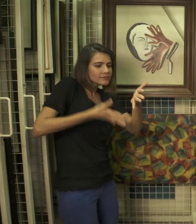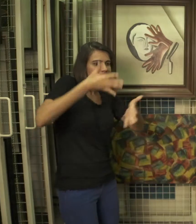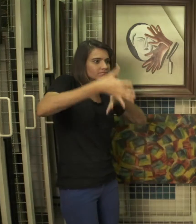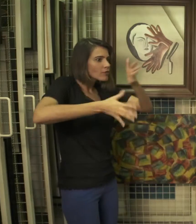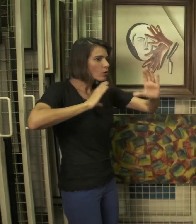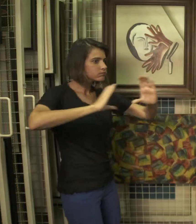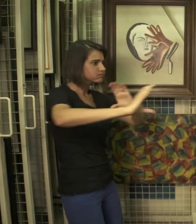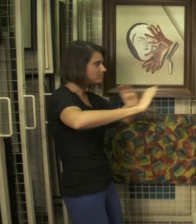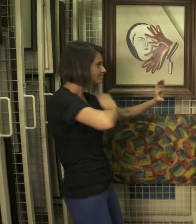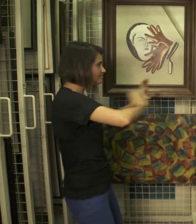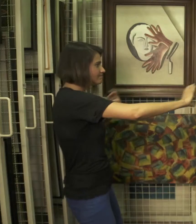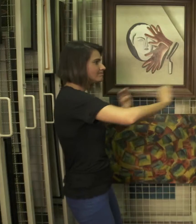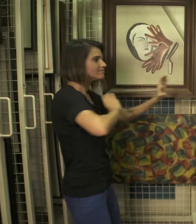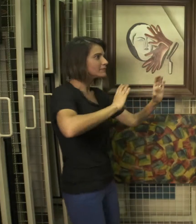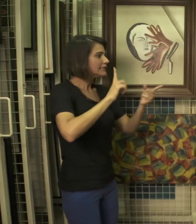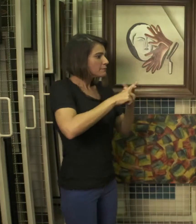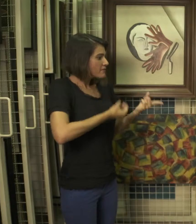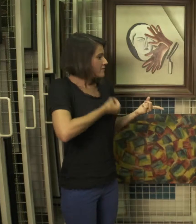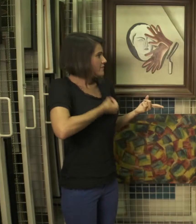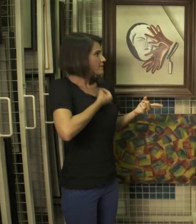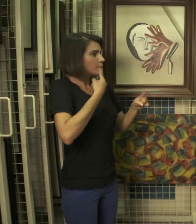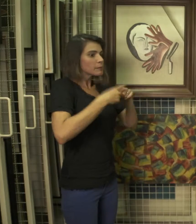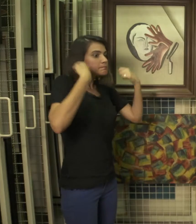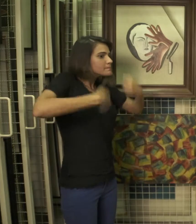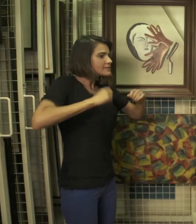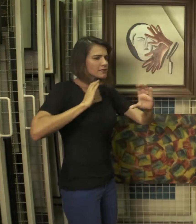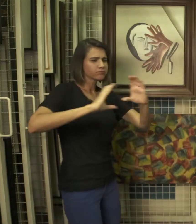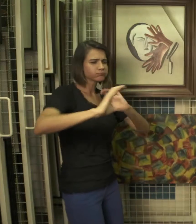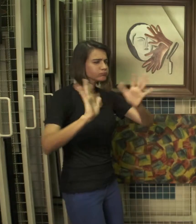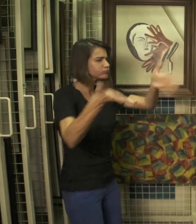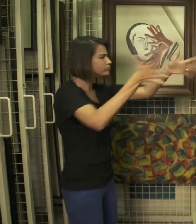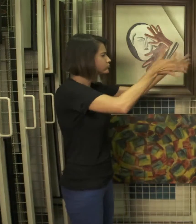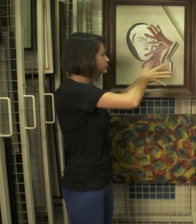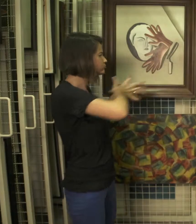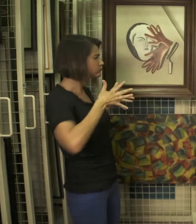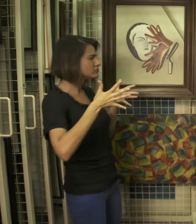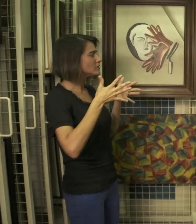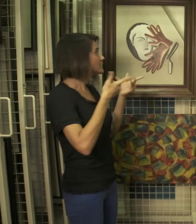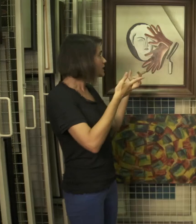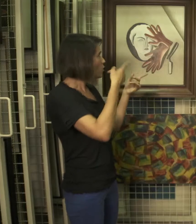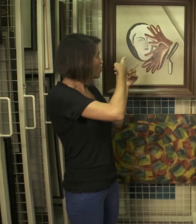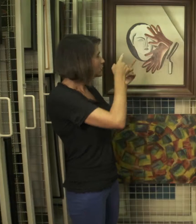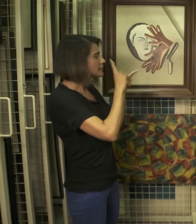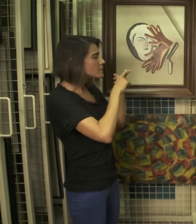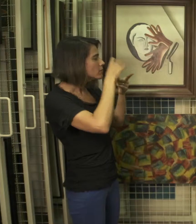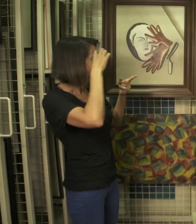perspectiva Do surdo É como se ele Perdesse a comunicação É como se ele Perdesse a ideia De vida De comunicação De interação Com as outras pessoas